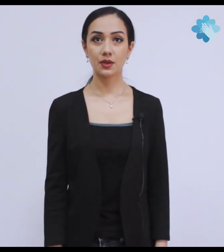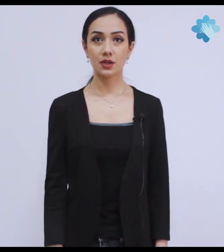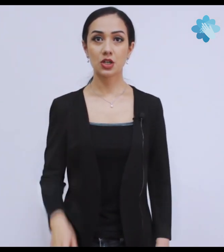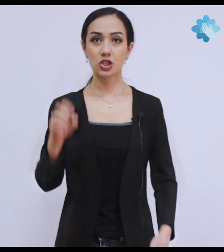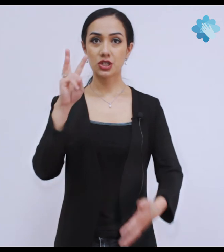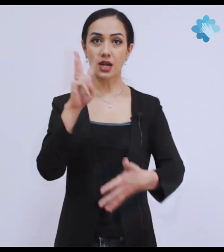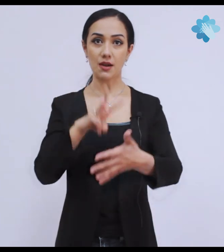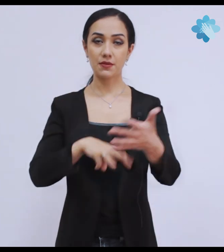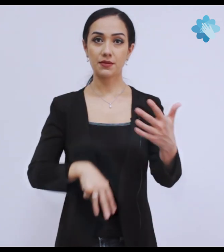штраф